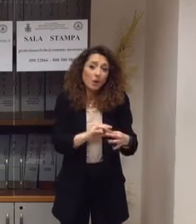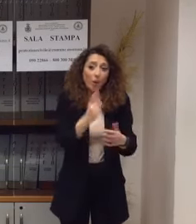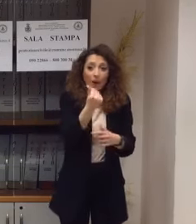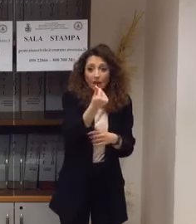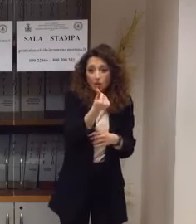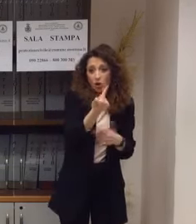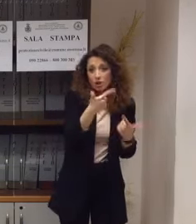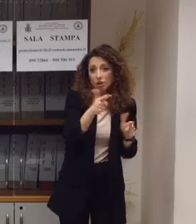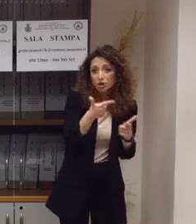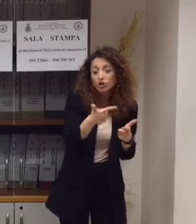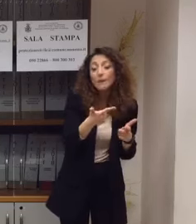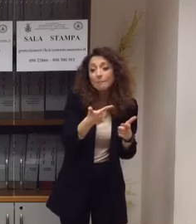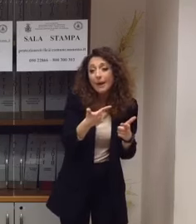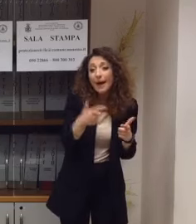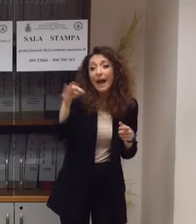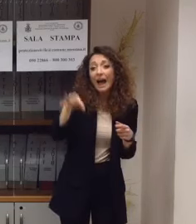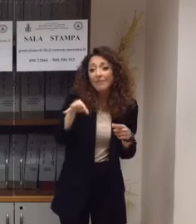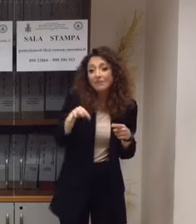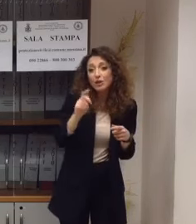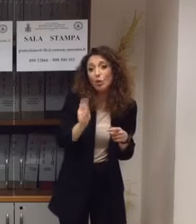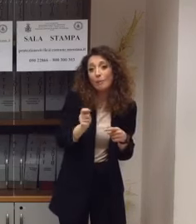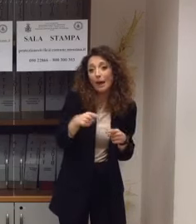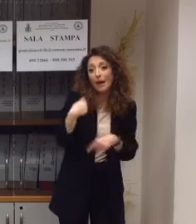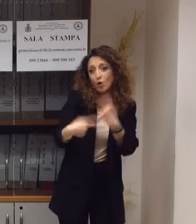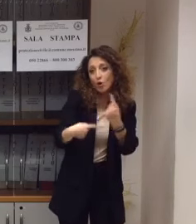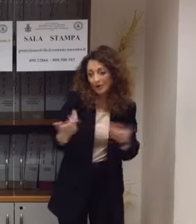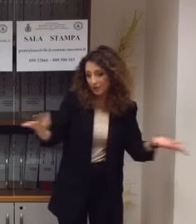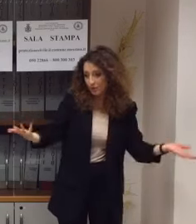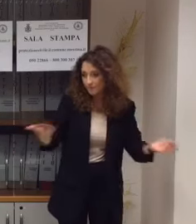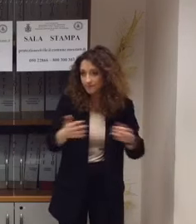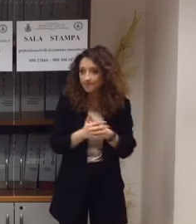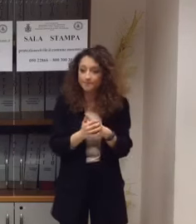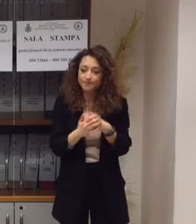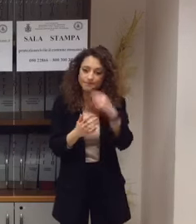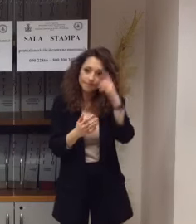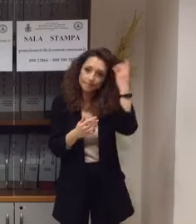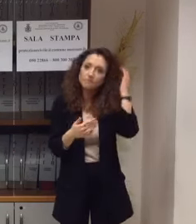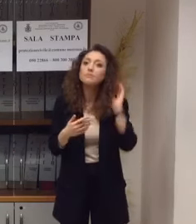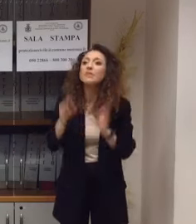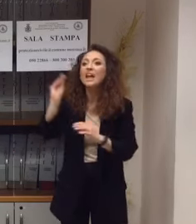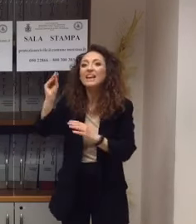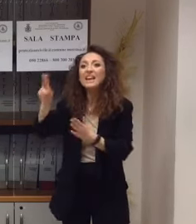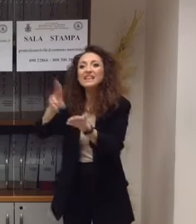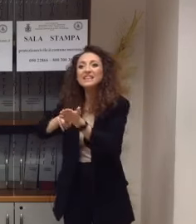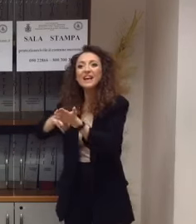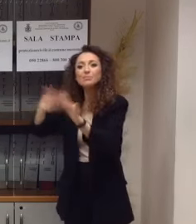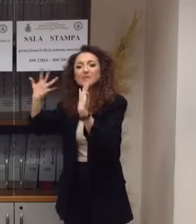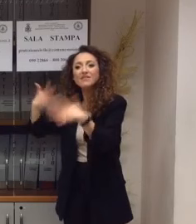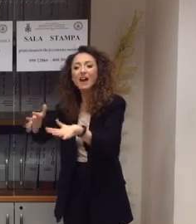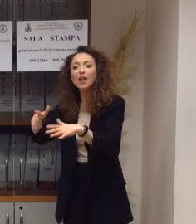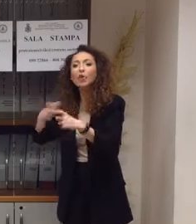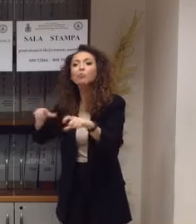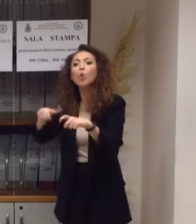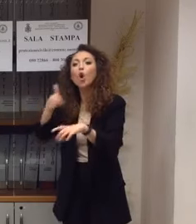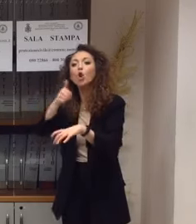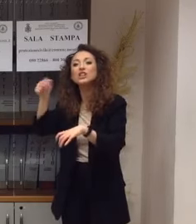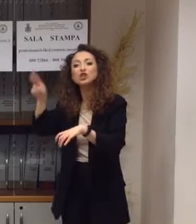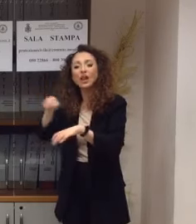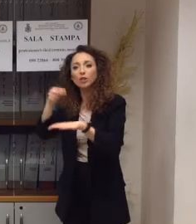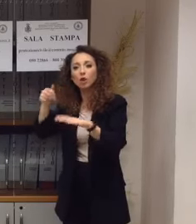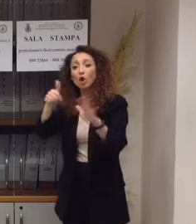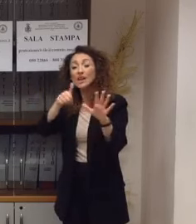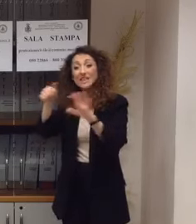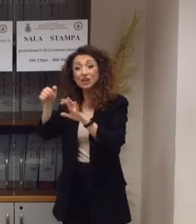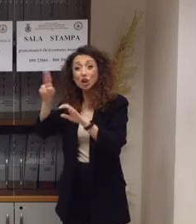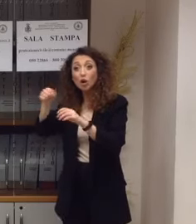continuando a pagare l'affitto. Ho fatto la richiesta all'INPS per il buono di 600 euro, che